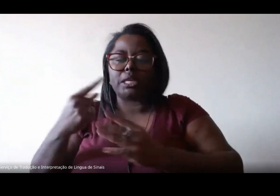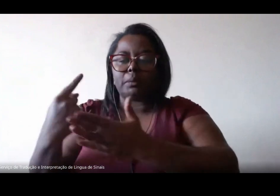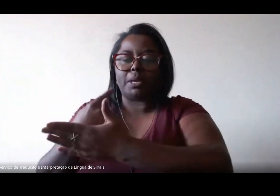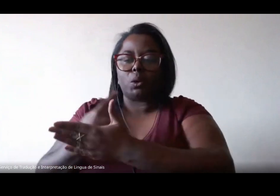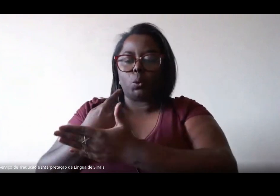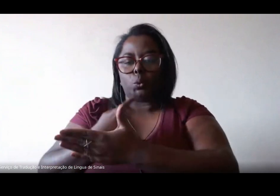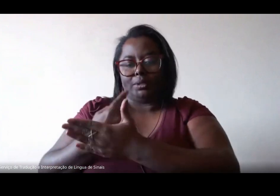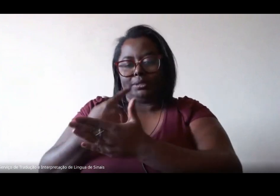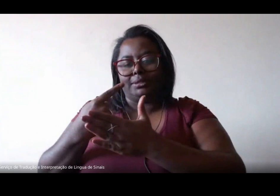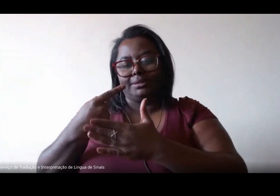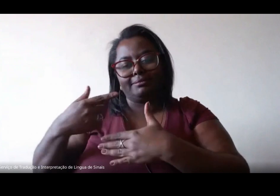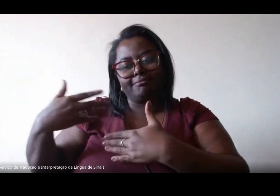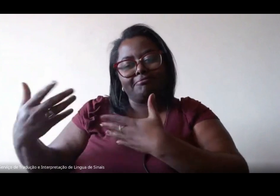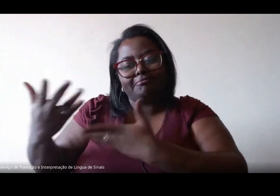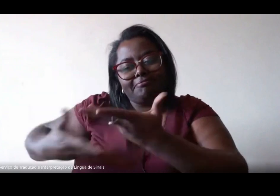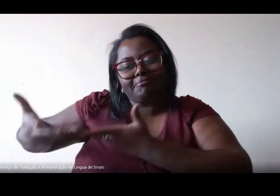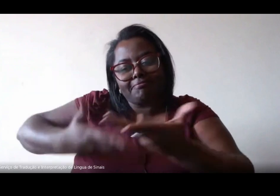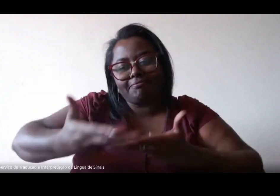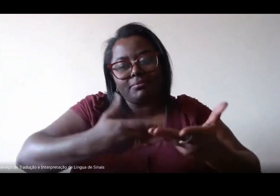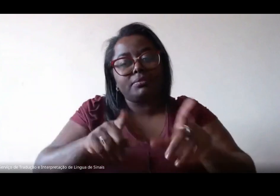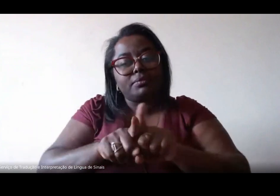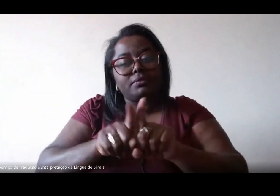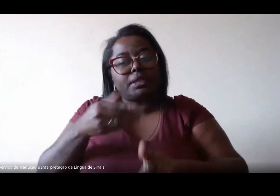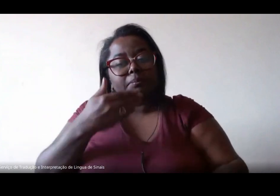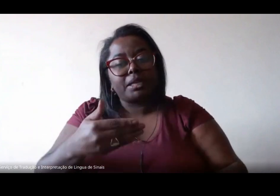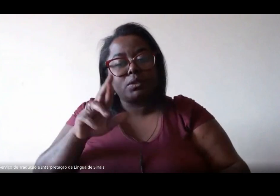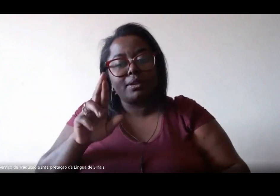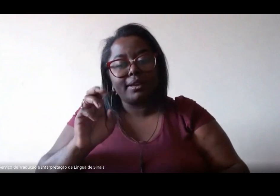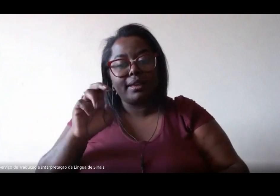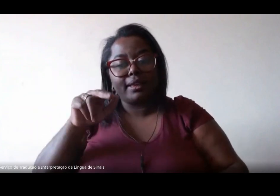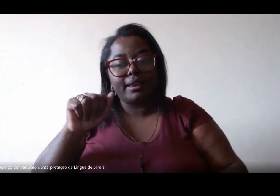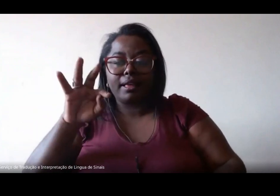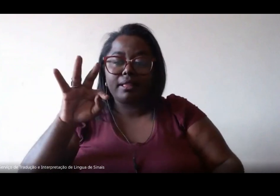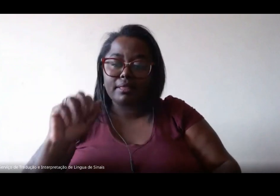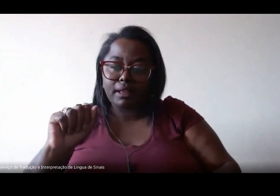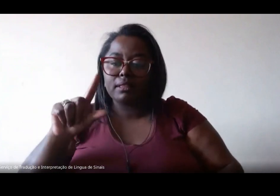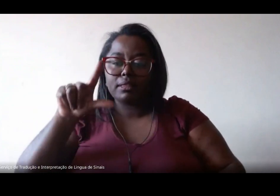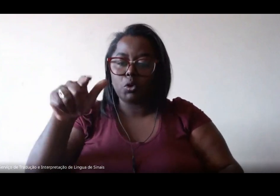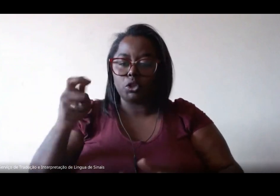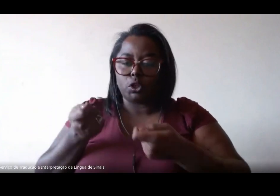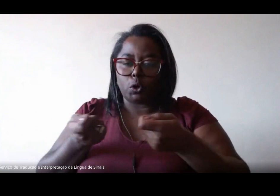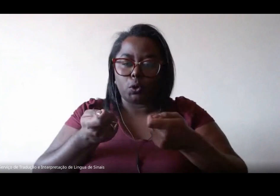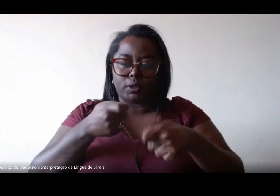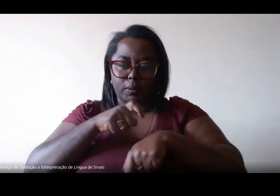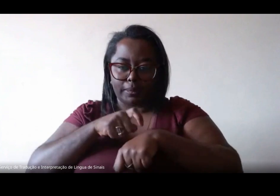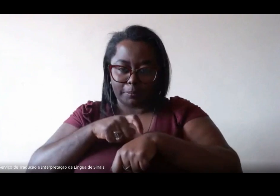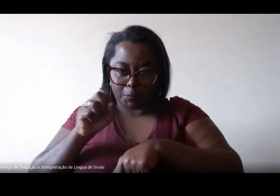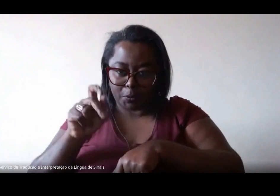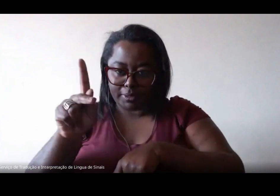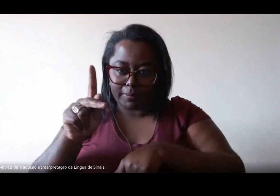as perguntas possam vir na sequência e aí peço para a Renata também depois ir controlando aí o tempo, tá bom,